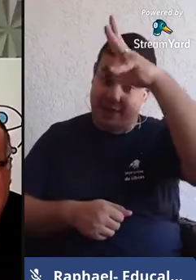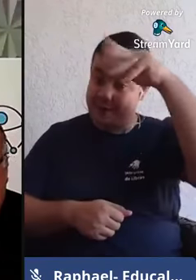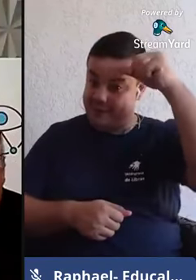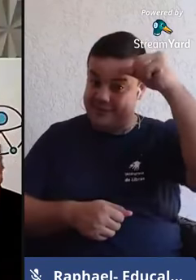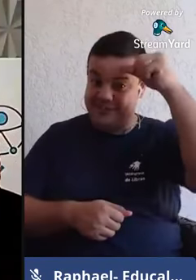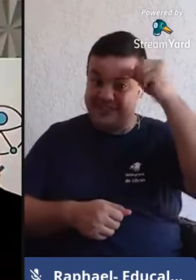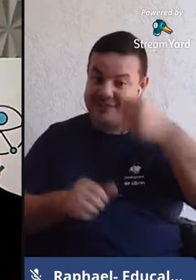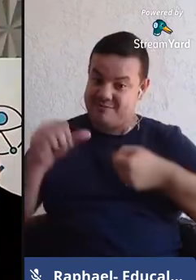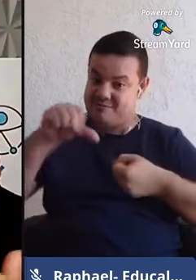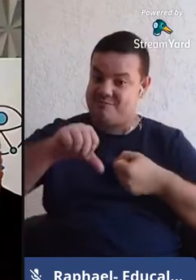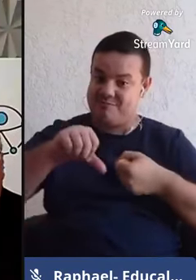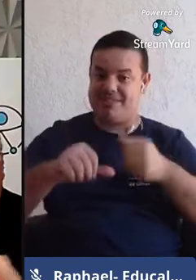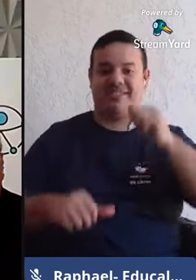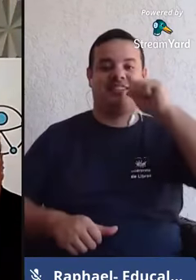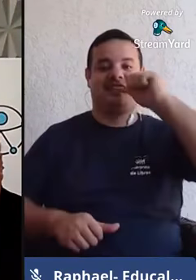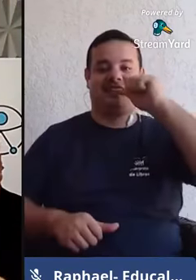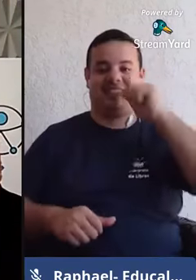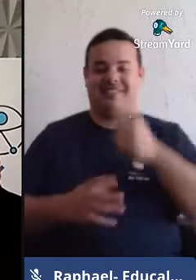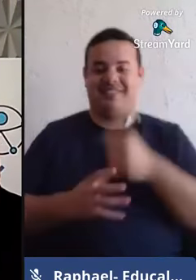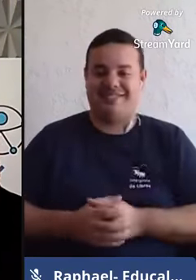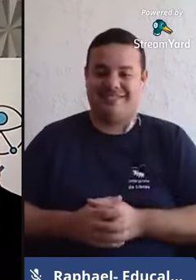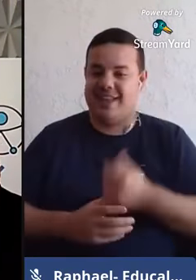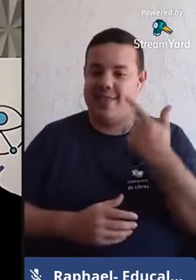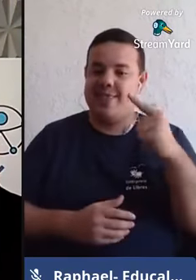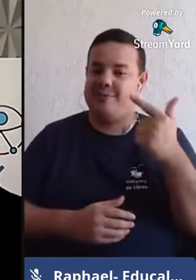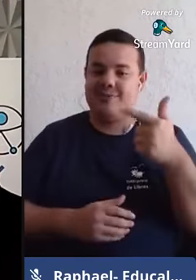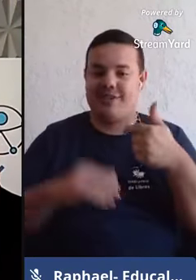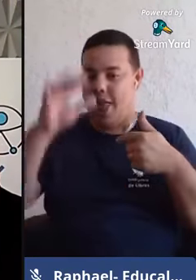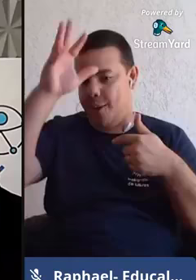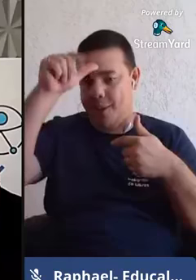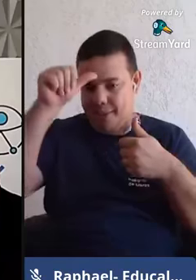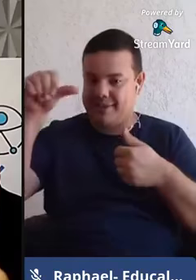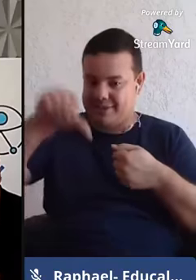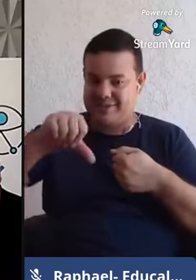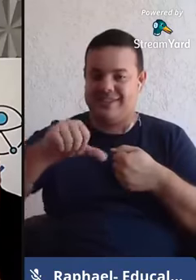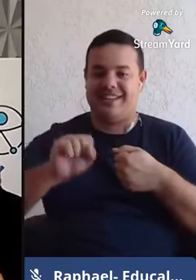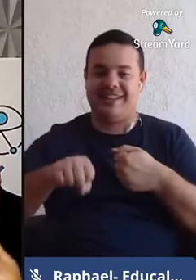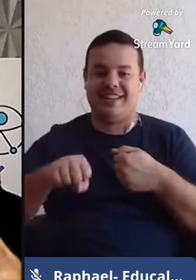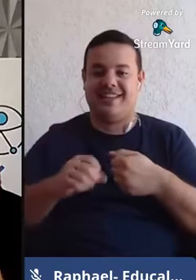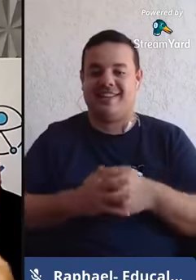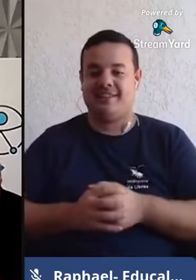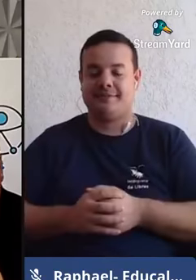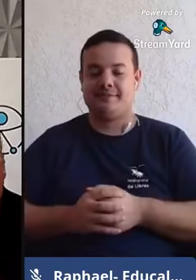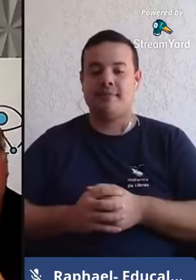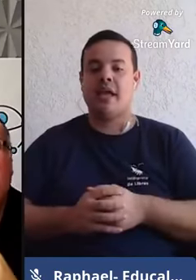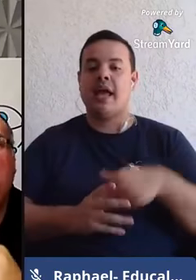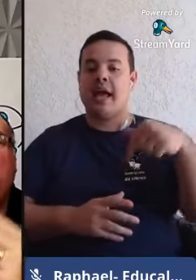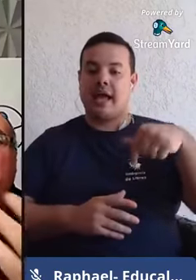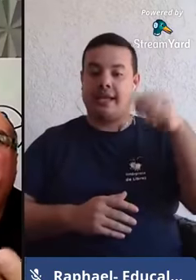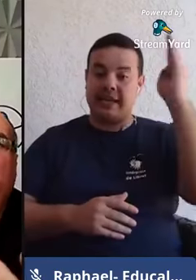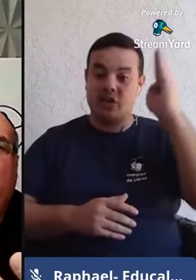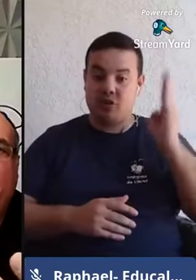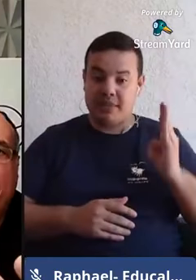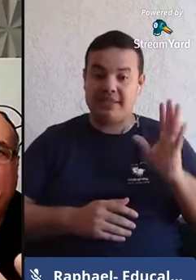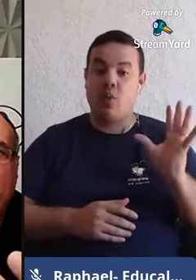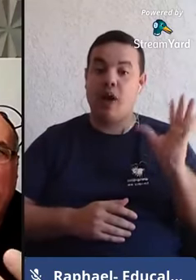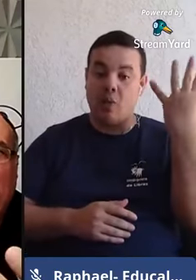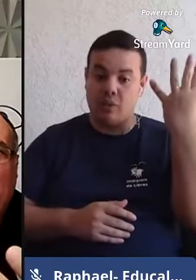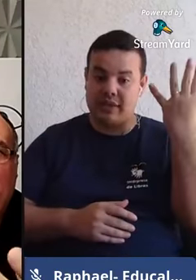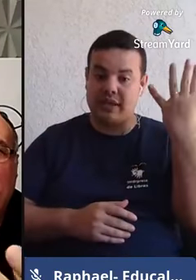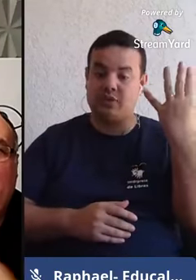senão eu colocaria. O que acontece também, Cid, no Brasil, que eu acho que é o grande ponto, a gente não teve guerra,